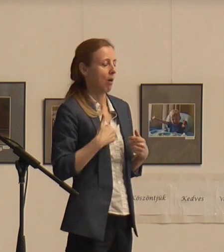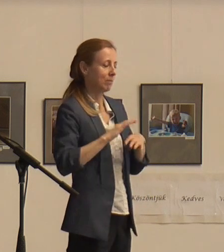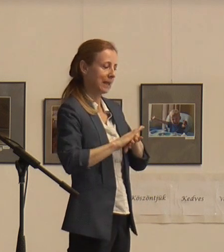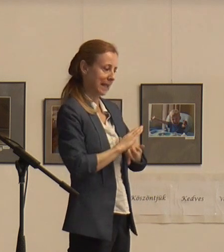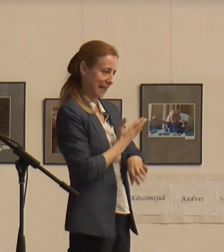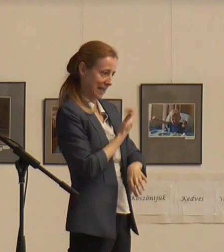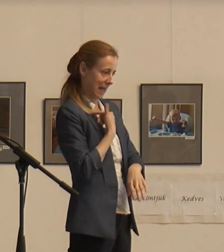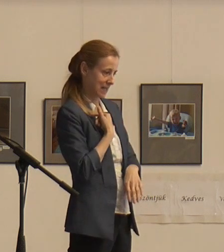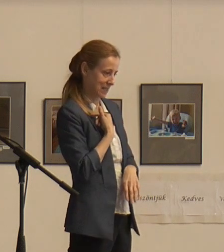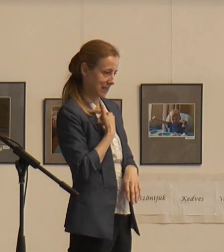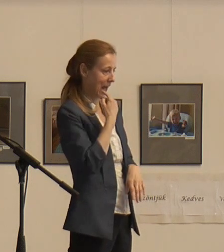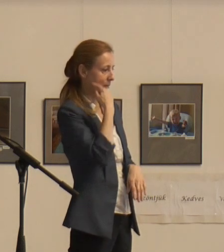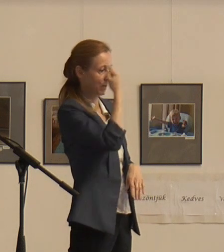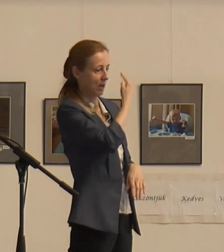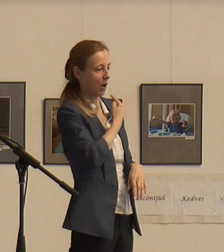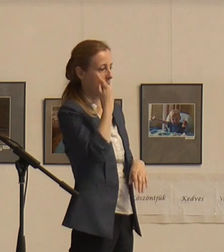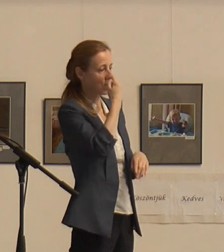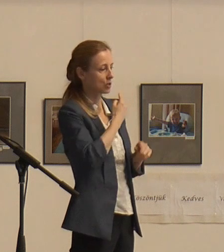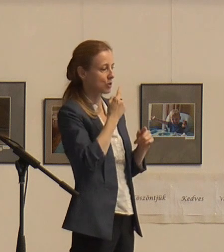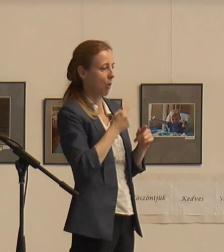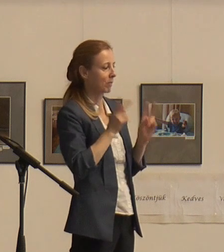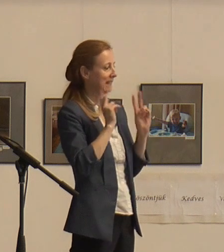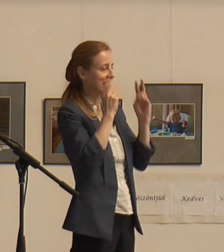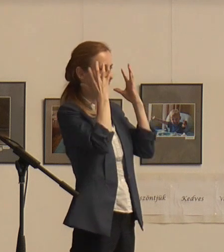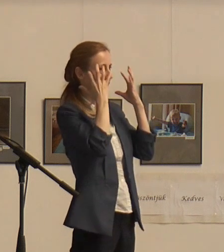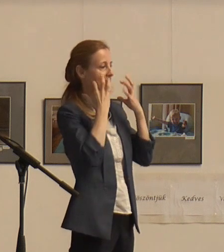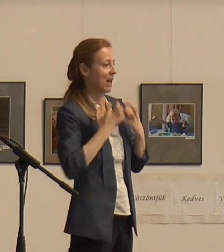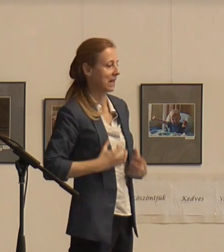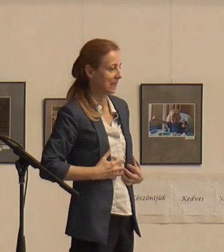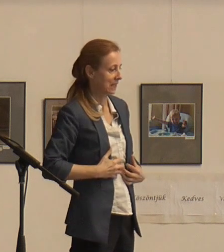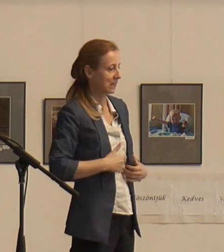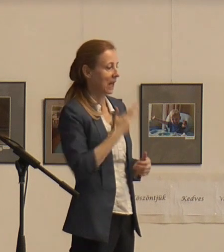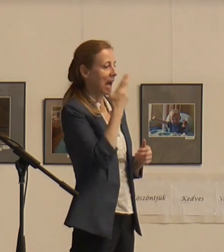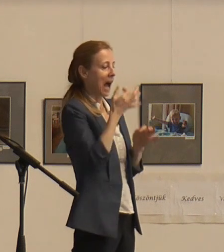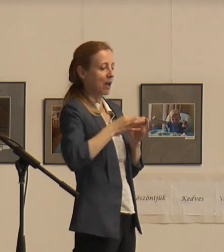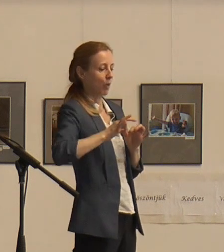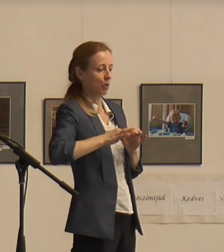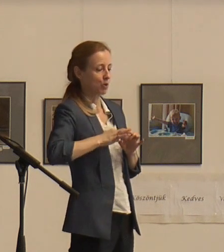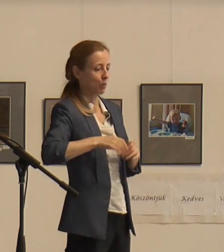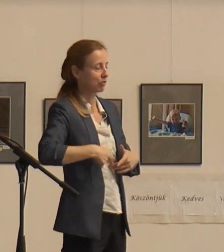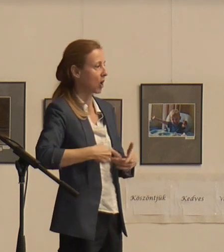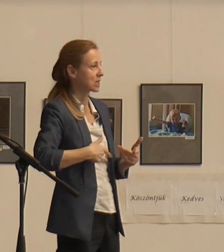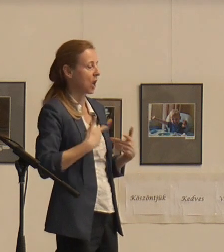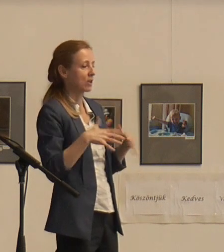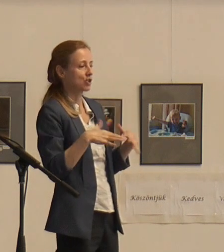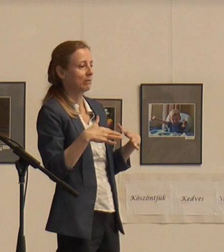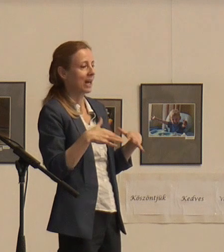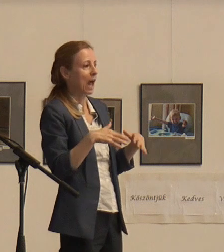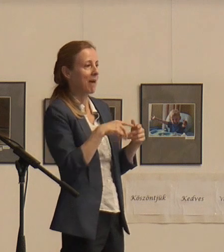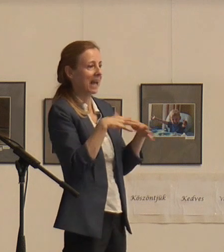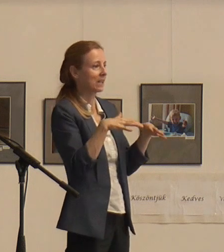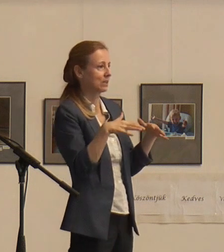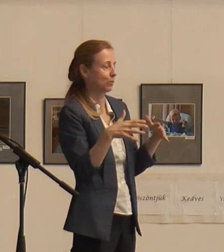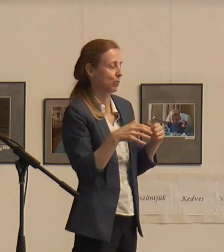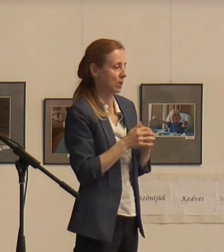éreztem, arcom előtti a hideg veredék, s három gyufaszállam is eltört, úgy remegett az